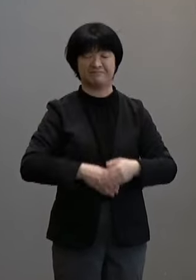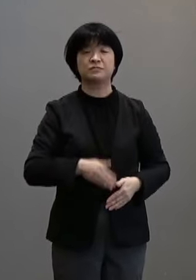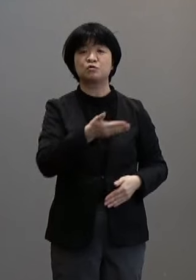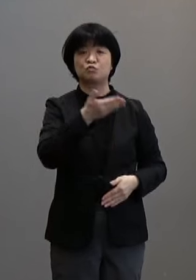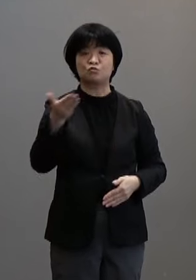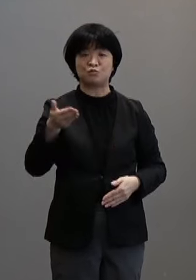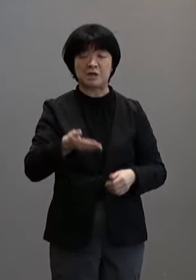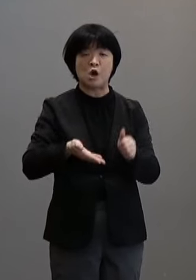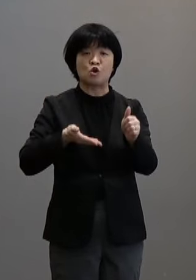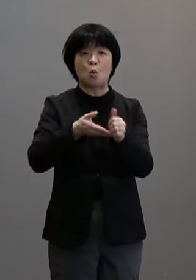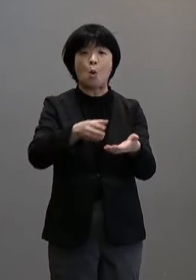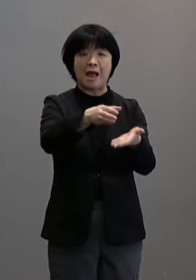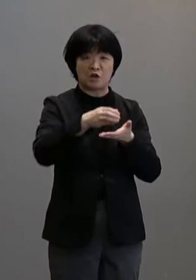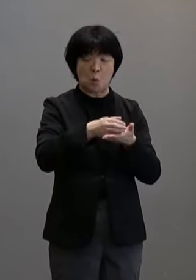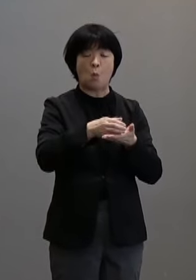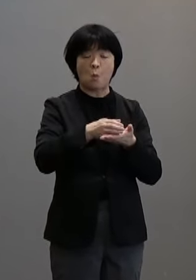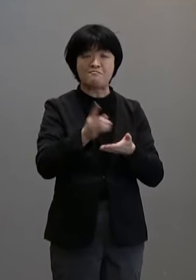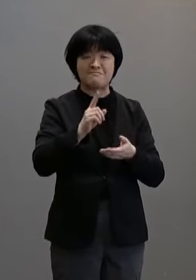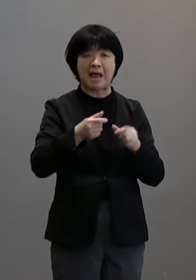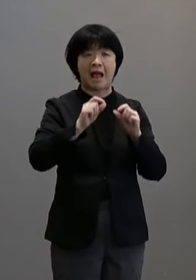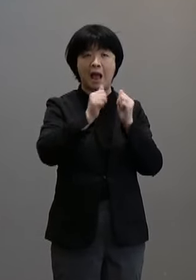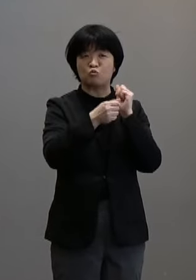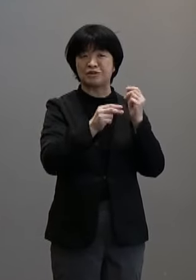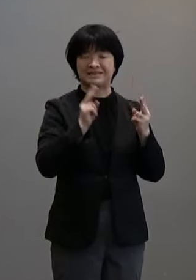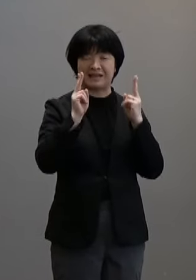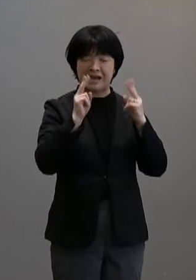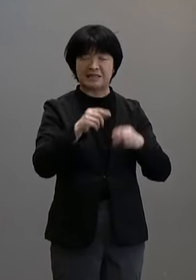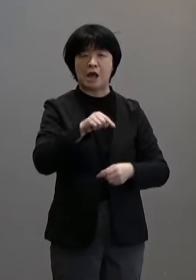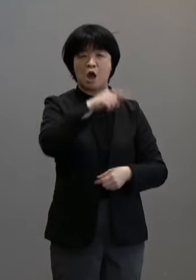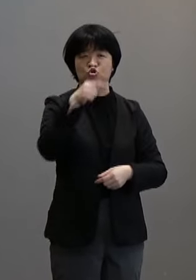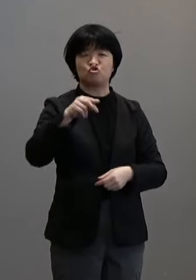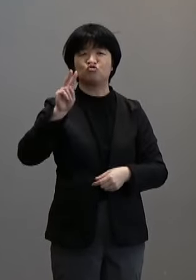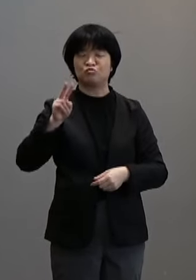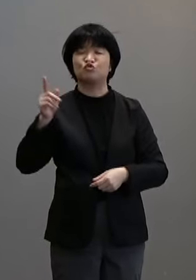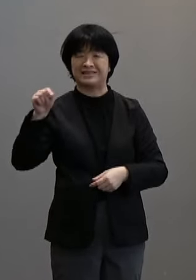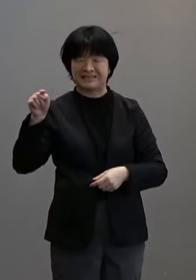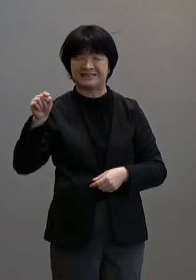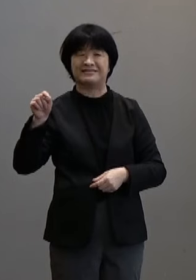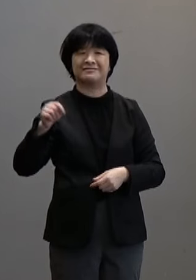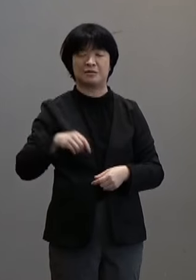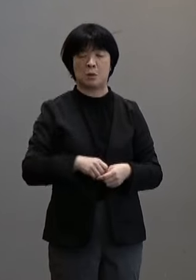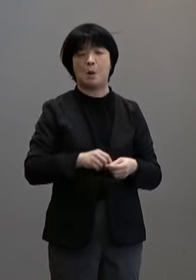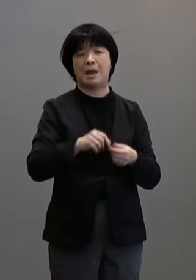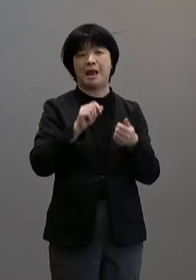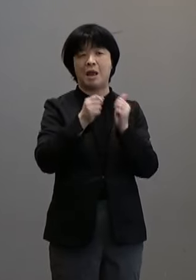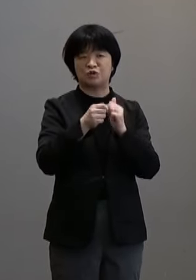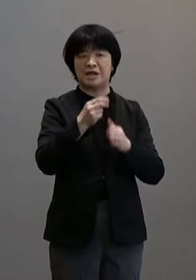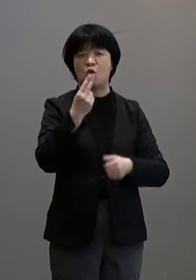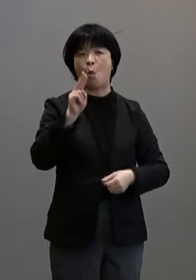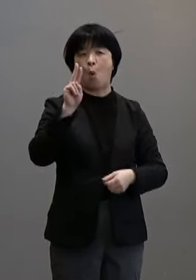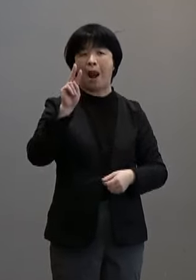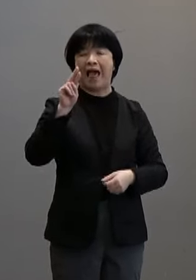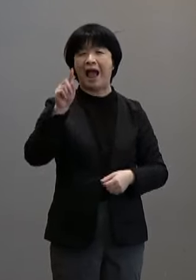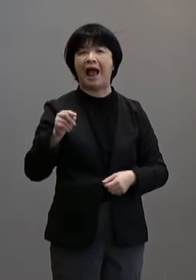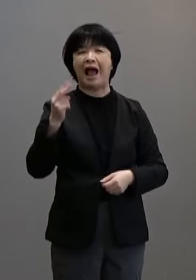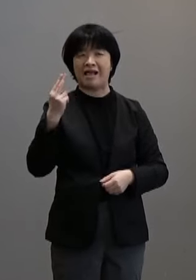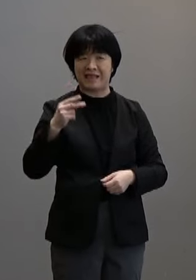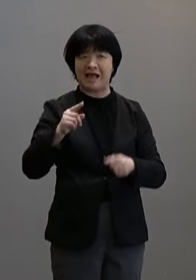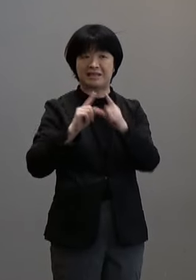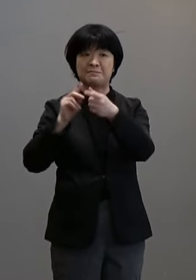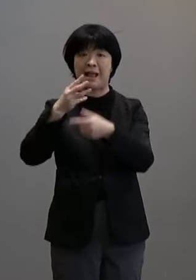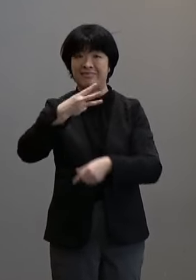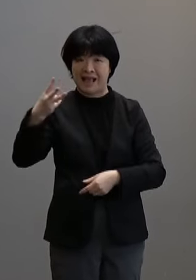次に奨励賞は株式会社 QVC ジャパン、株式会社トラーナ千葉第三センター、有限会社ブ